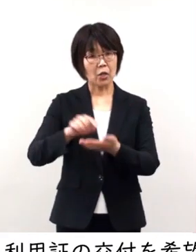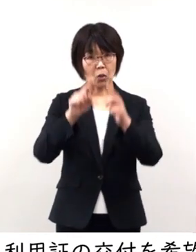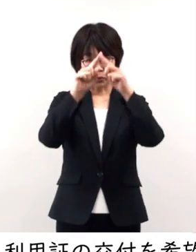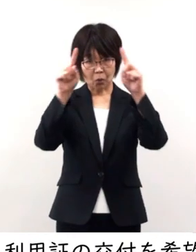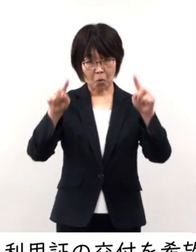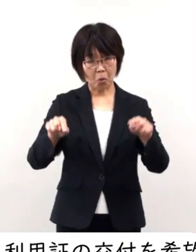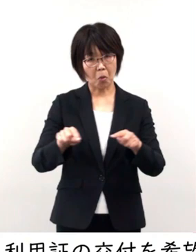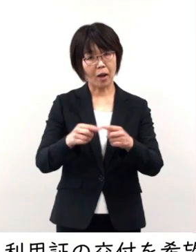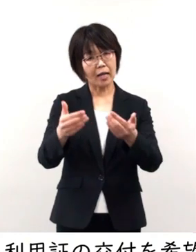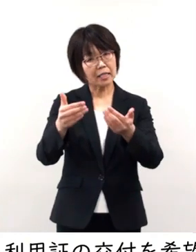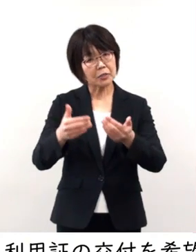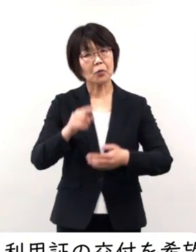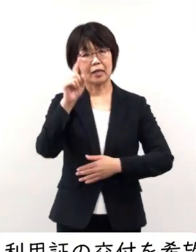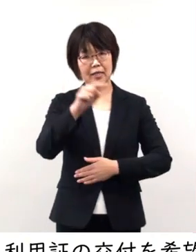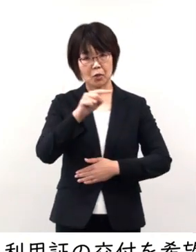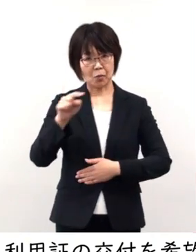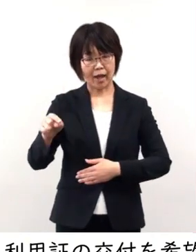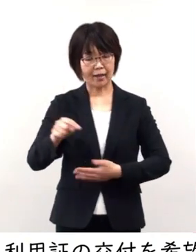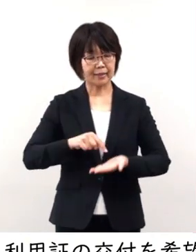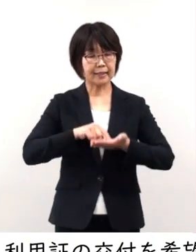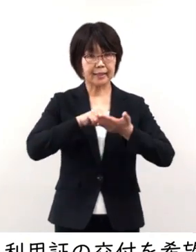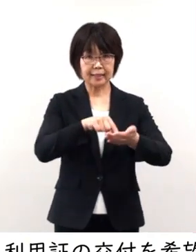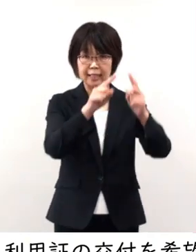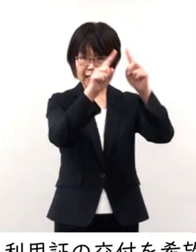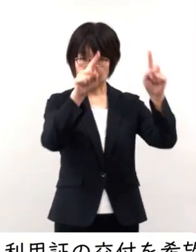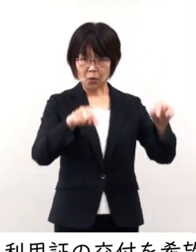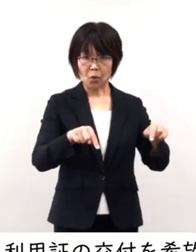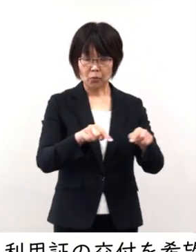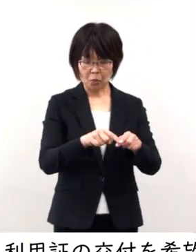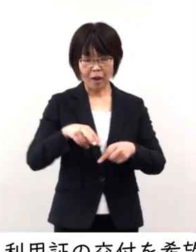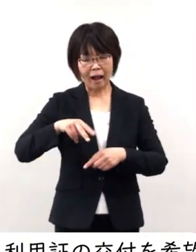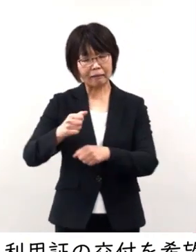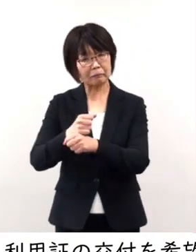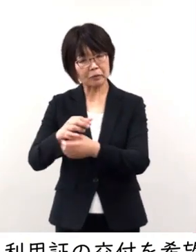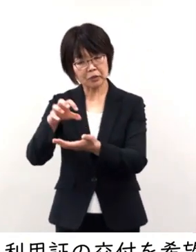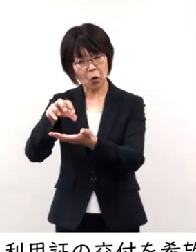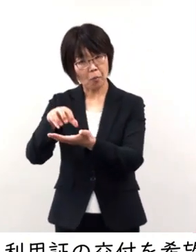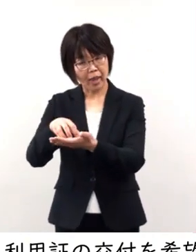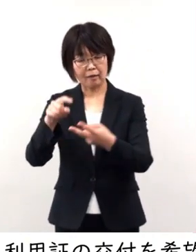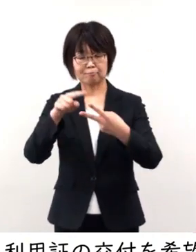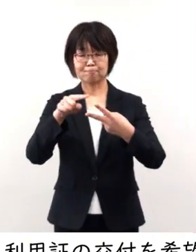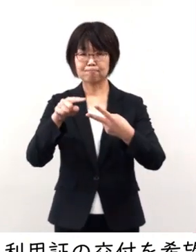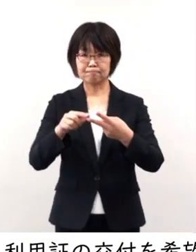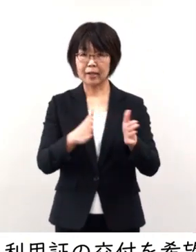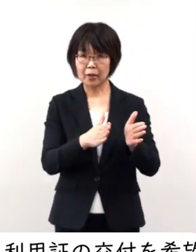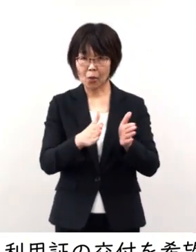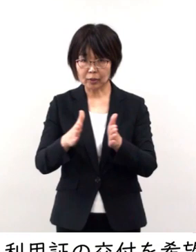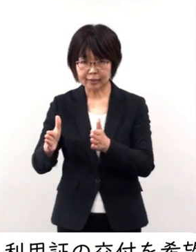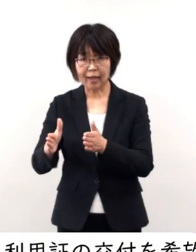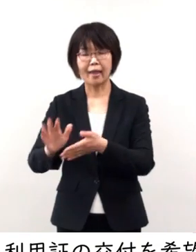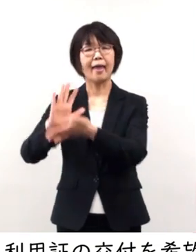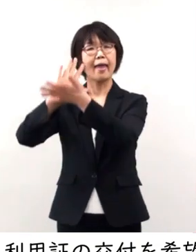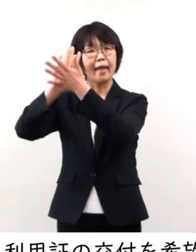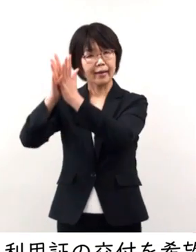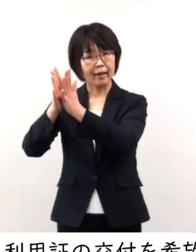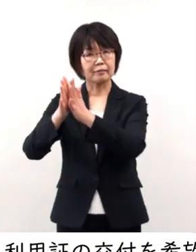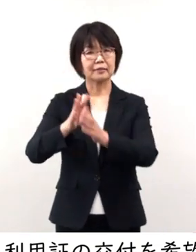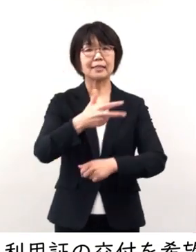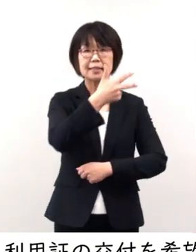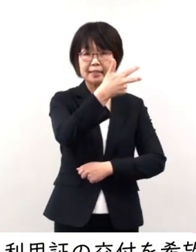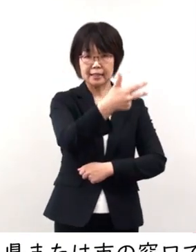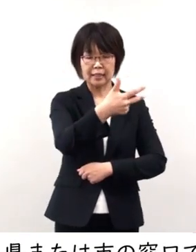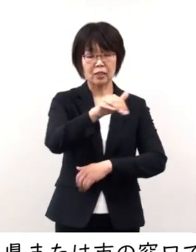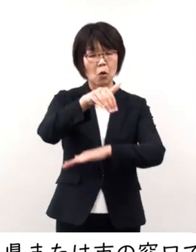利用証の交付を希望する人は、申請書と歩行が困難なことが確認できる書類を持参